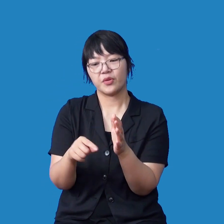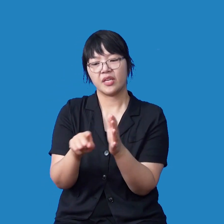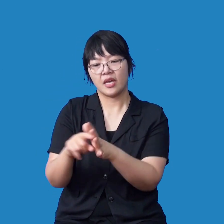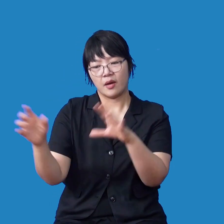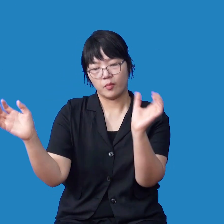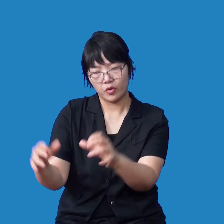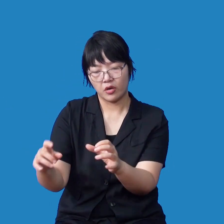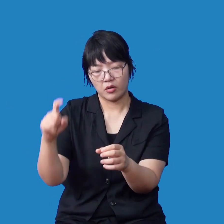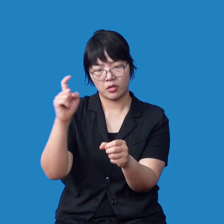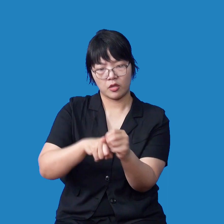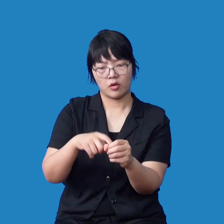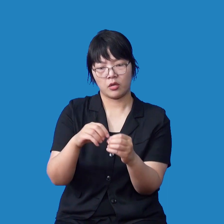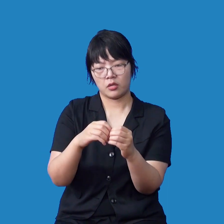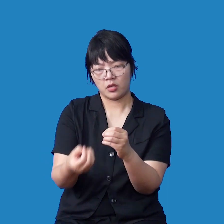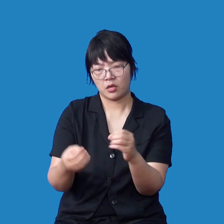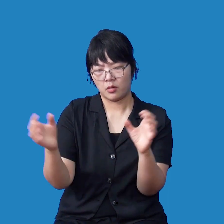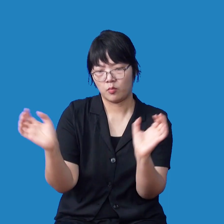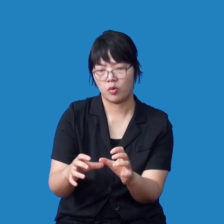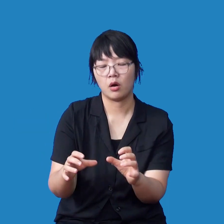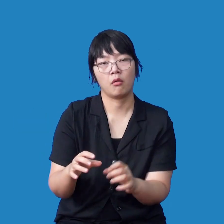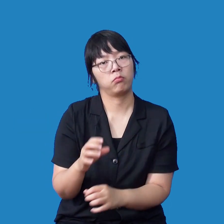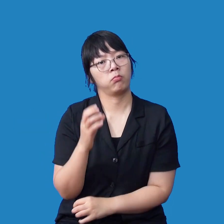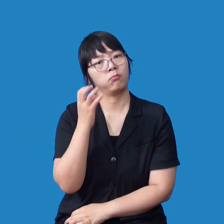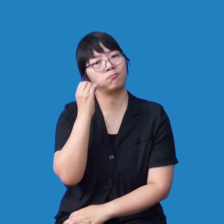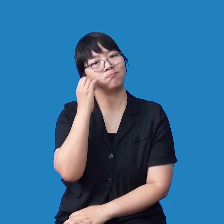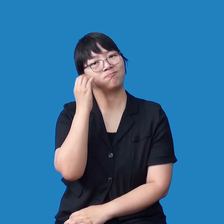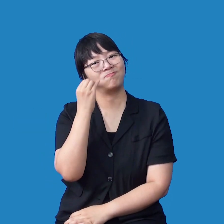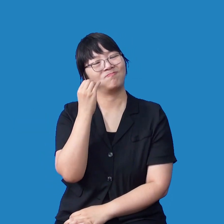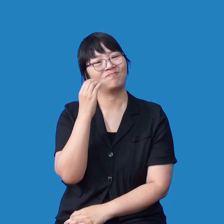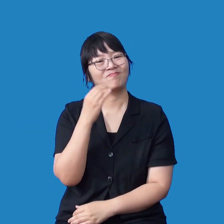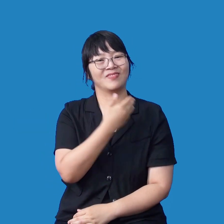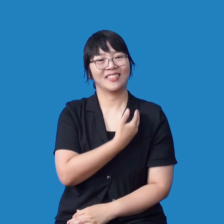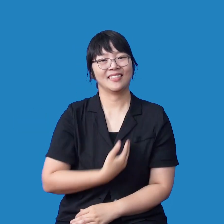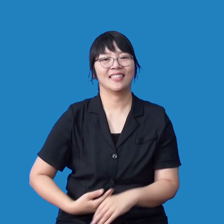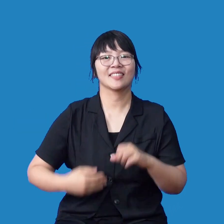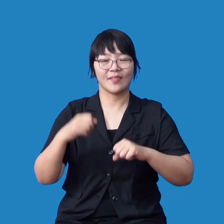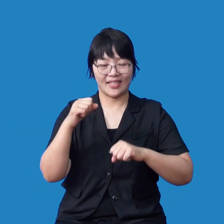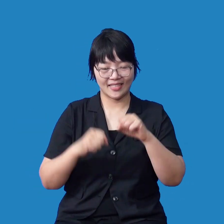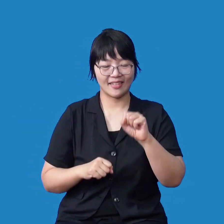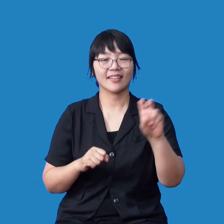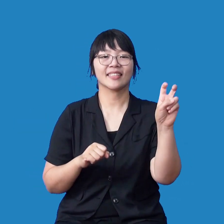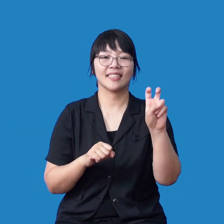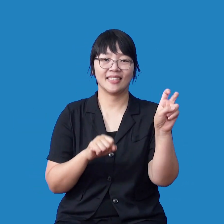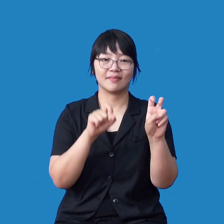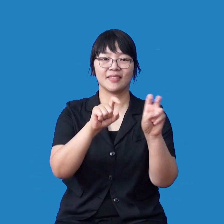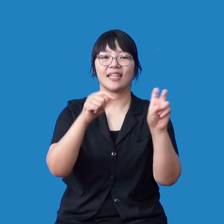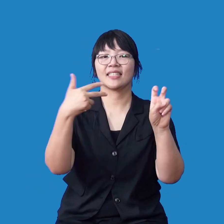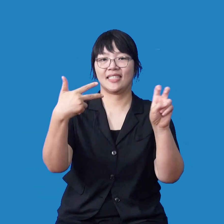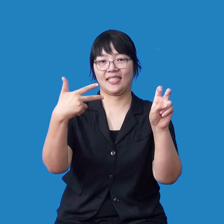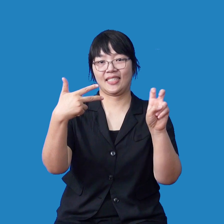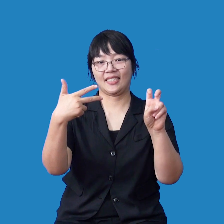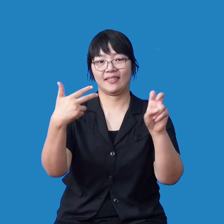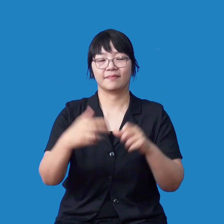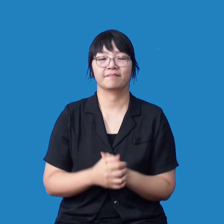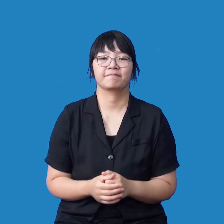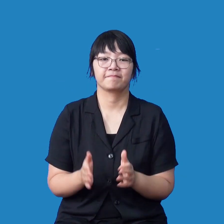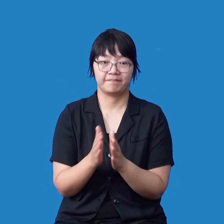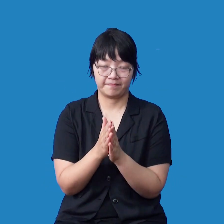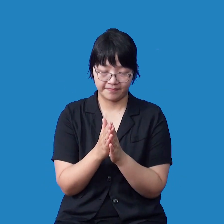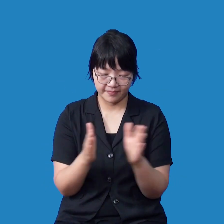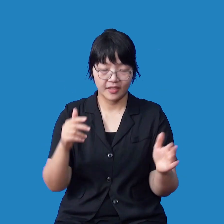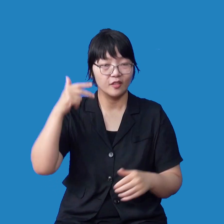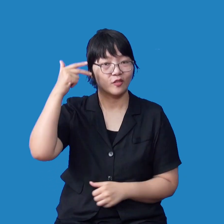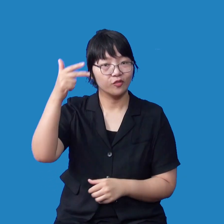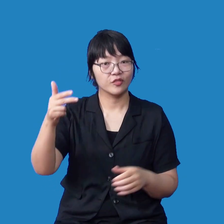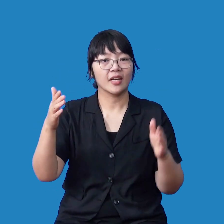사도행전 20장 7절의 말씀을 함께 보시겠습니다. 사도행전 20장 7절입니다. 같이 시작.